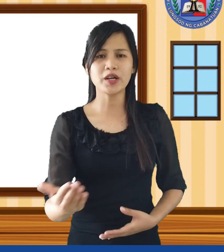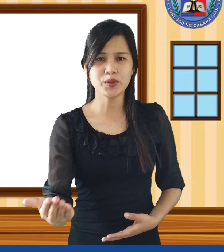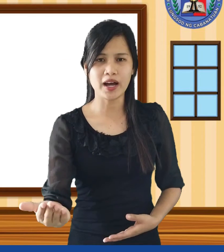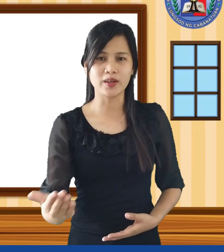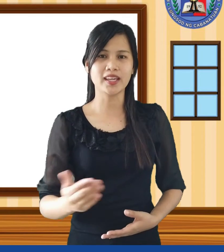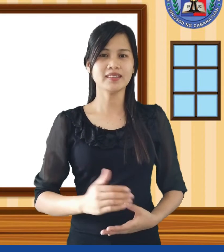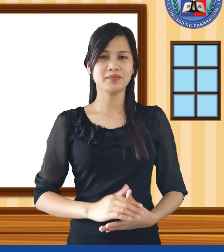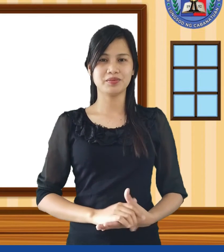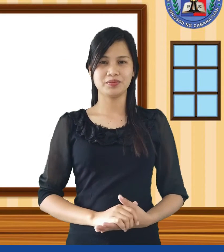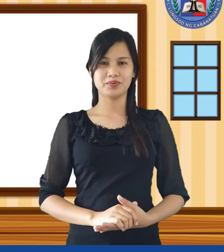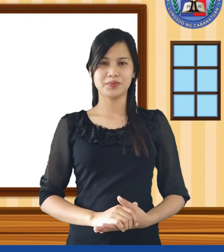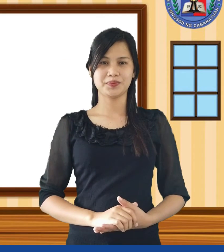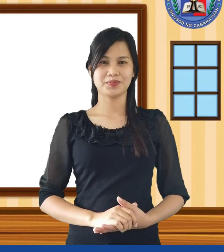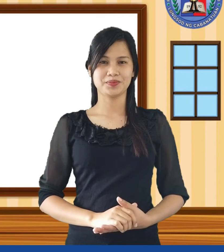Subukan nyo nga ulit.